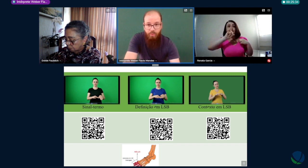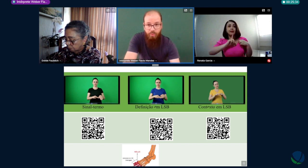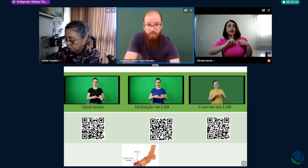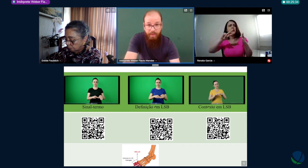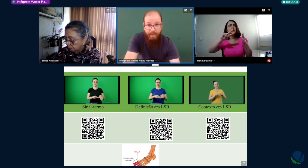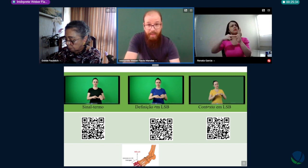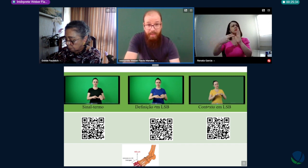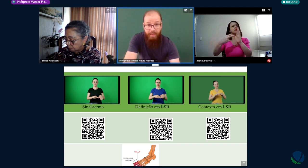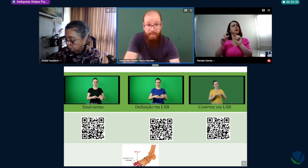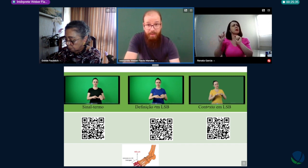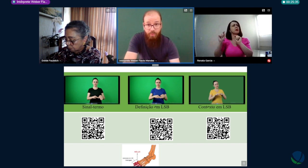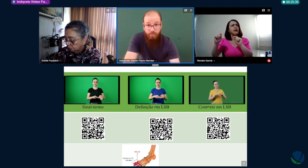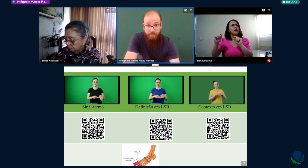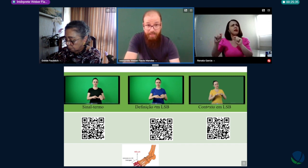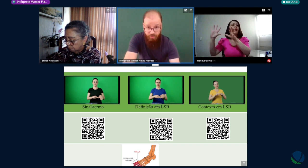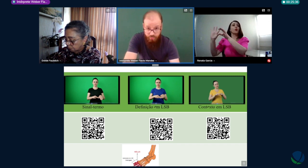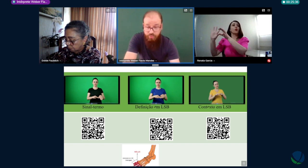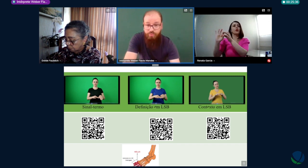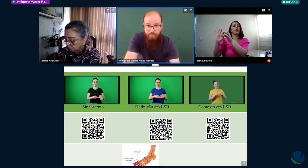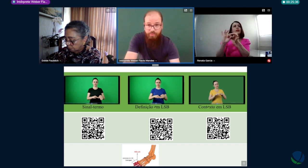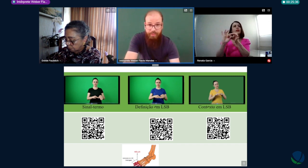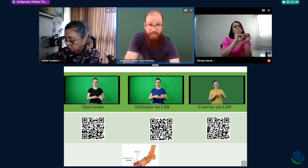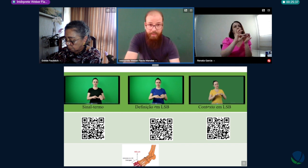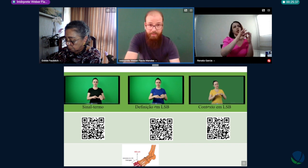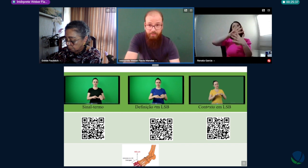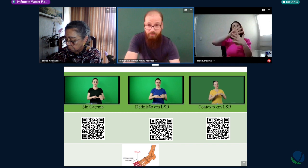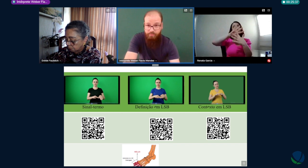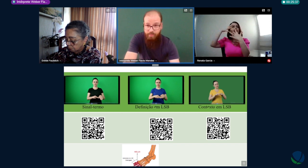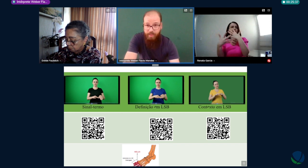utilizei a cor azul.